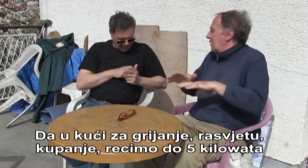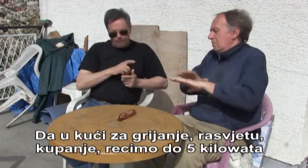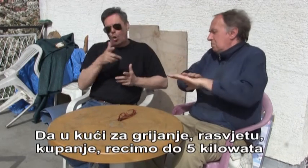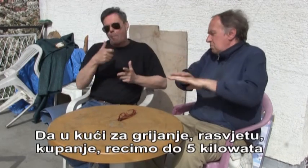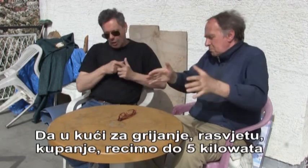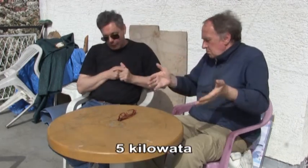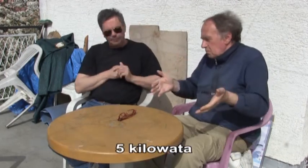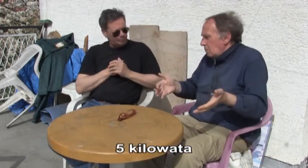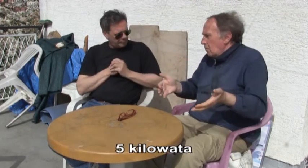Pet kilovata.